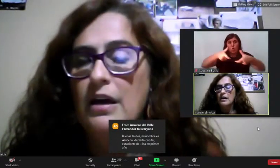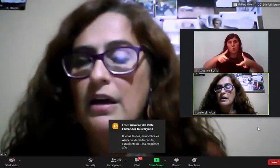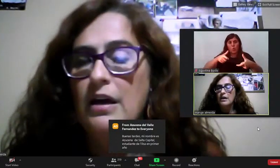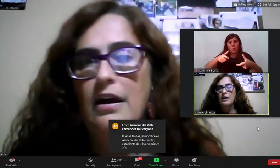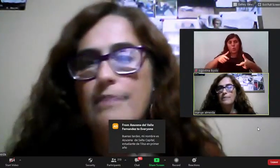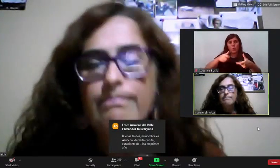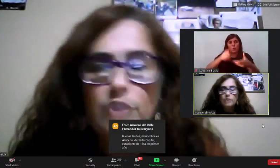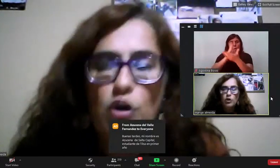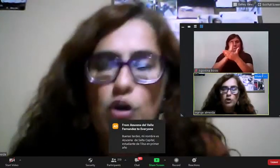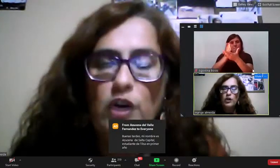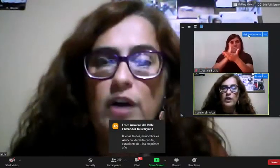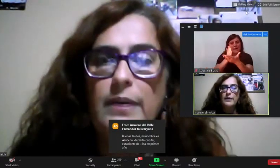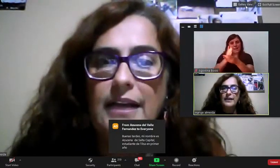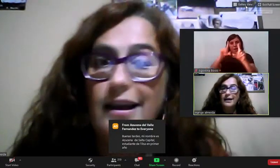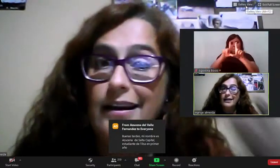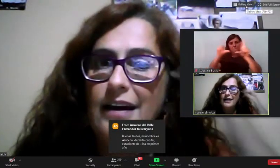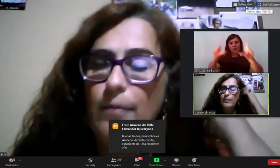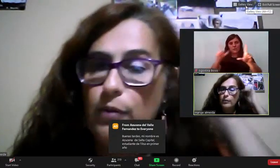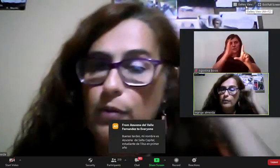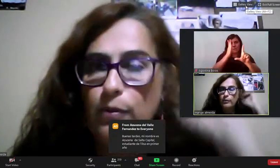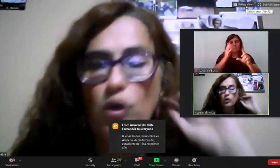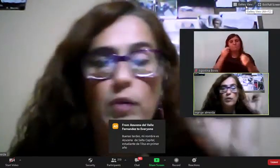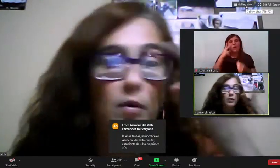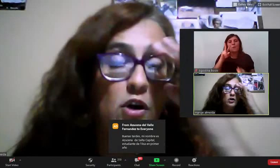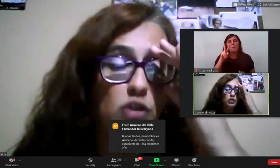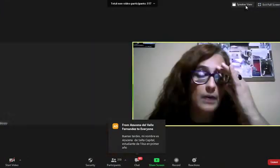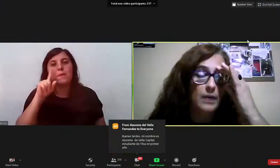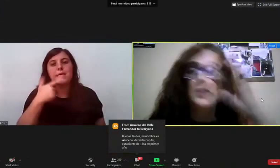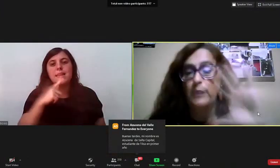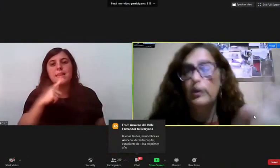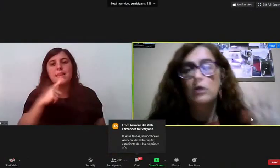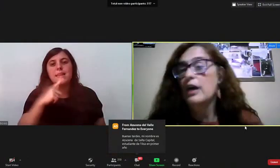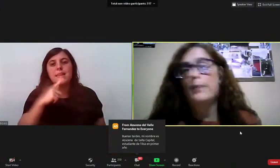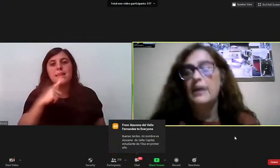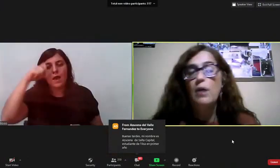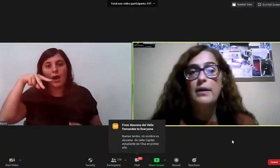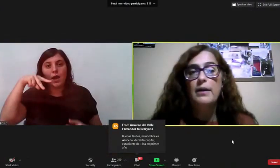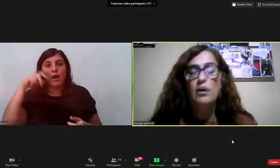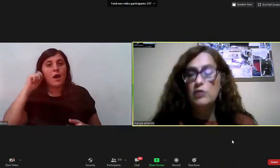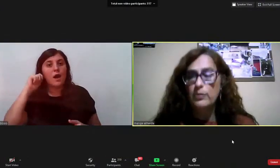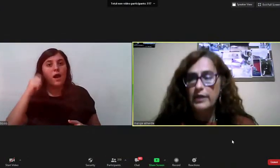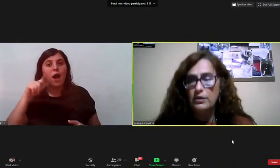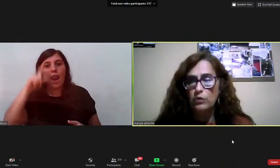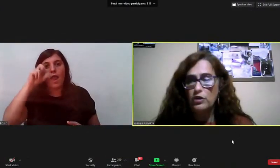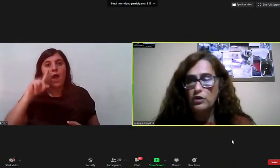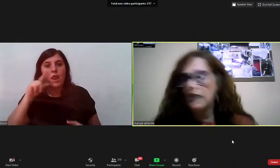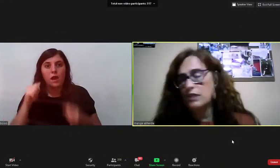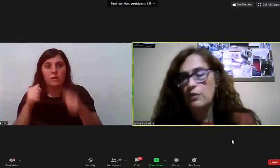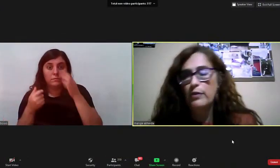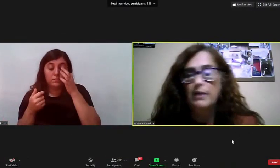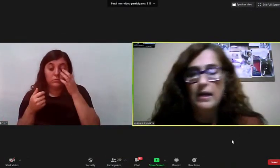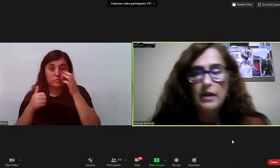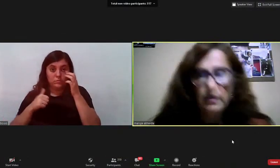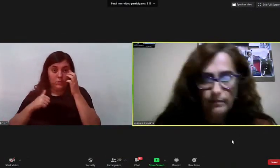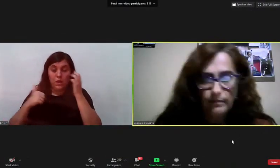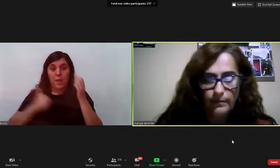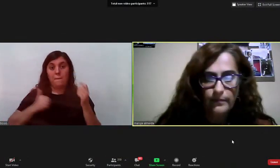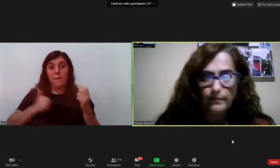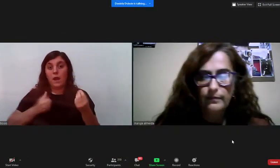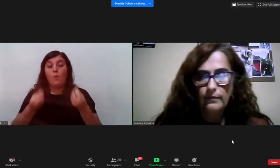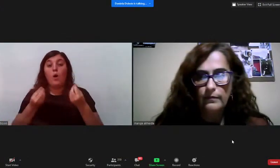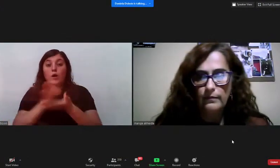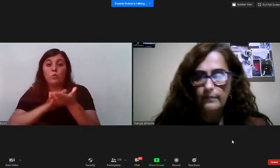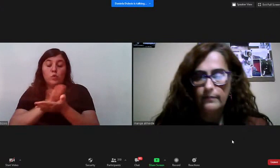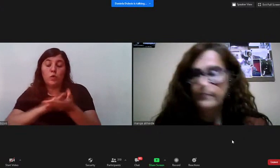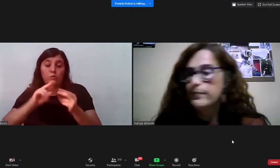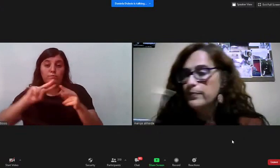partida. Yo creo que es vista en galería por cómo lo hemos hecho otras veces, pero bueno, esperemos a ver cómo se puede solucionar, sí, no hay problema. Dale,